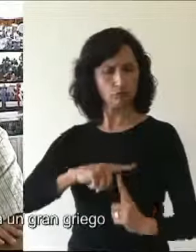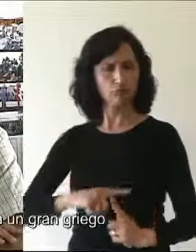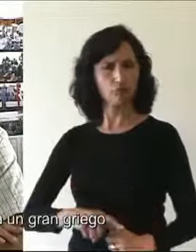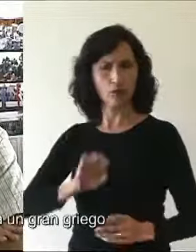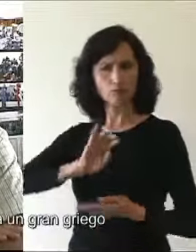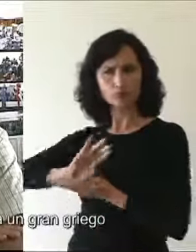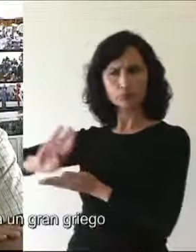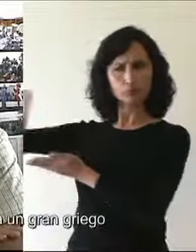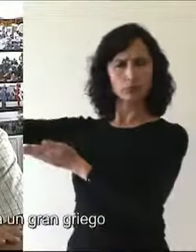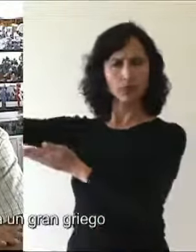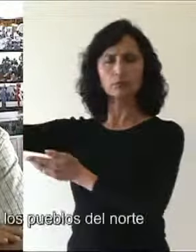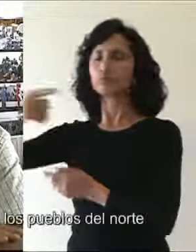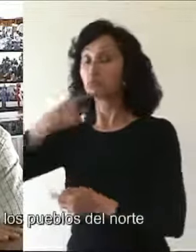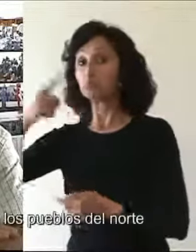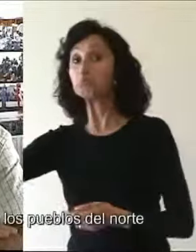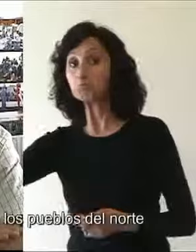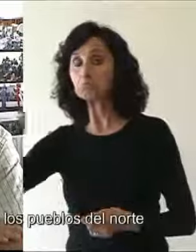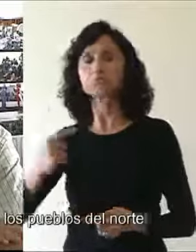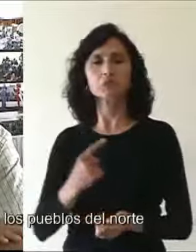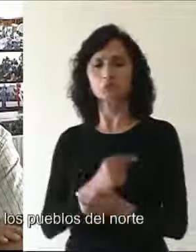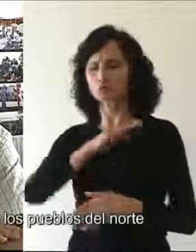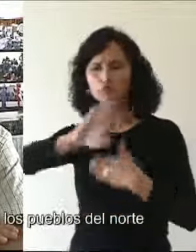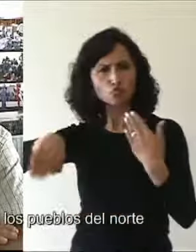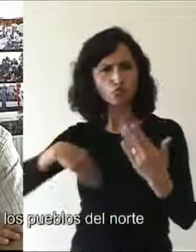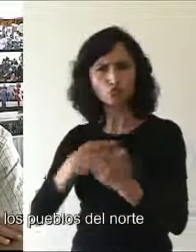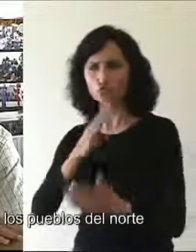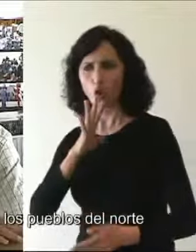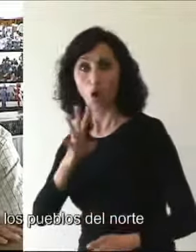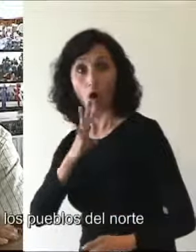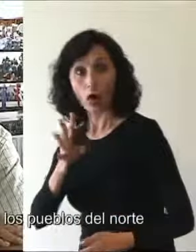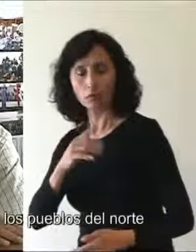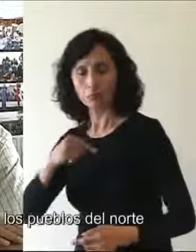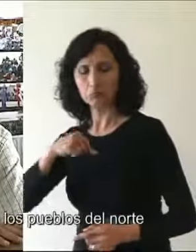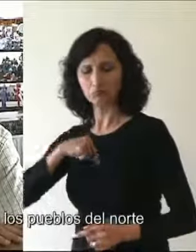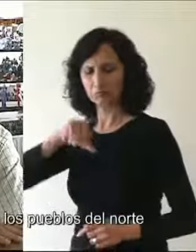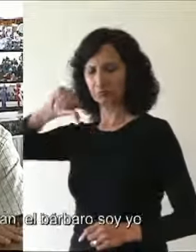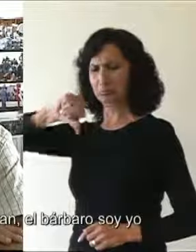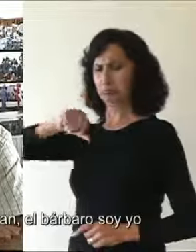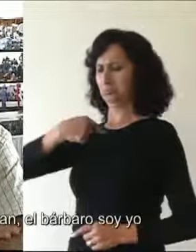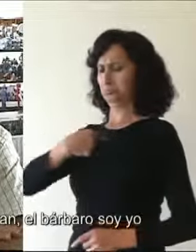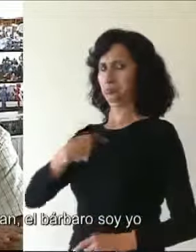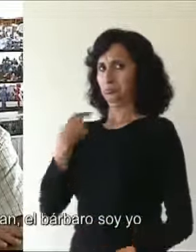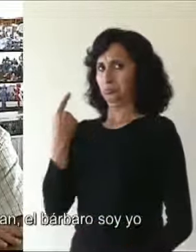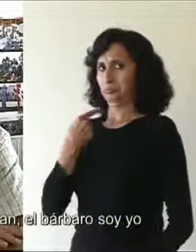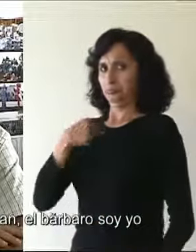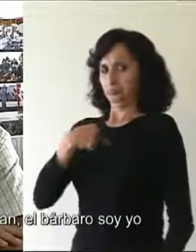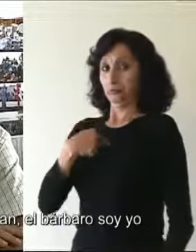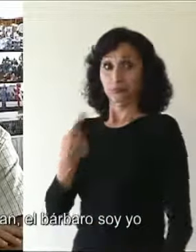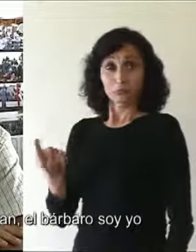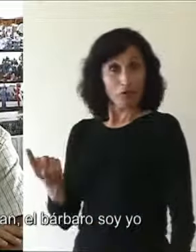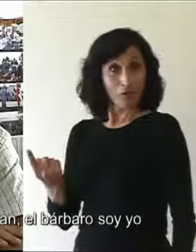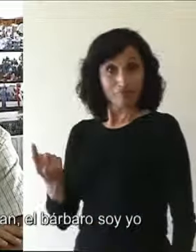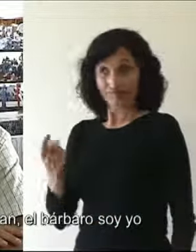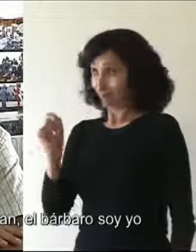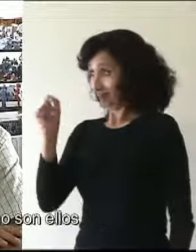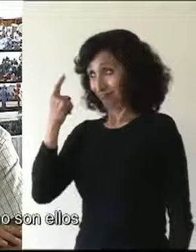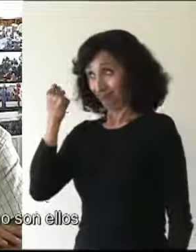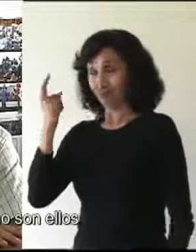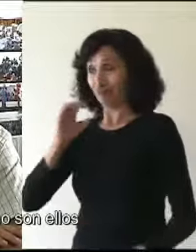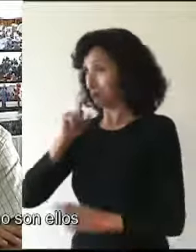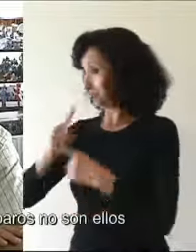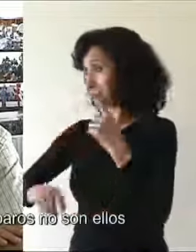gran general griego exilado en los pueblos del norte: todos hablan, el